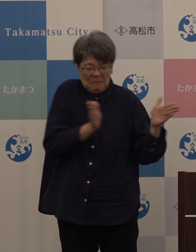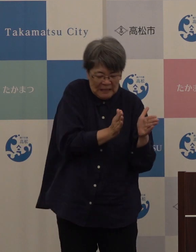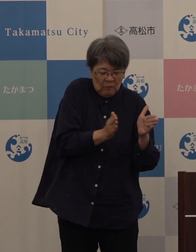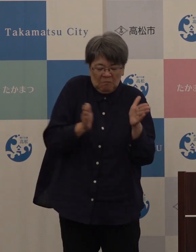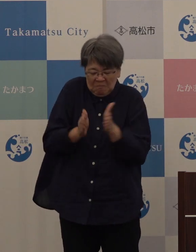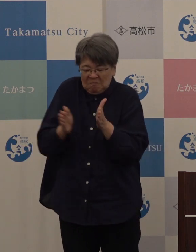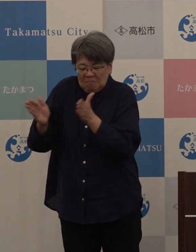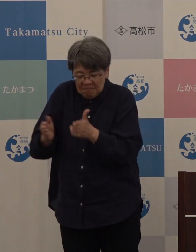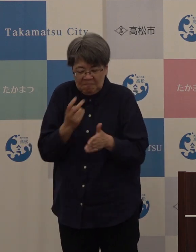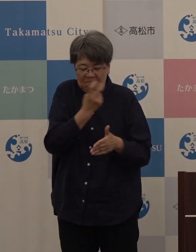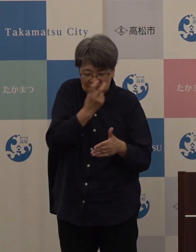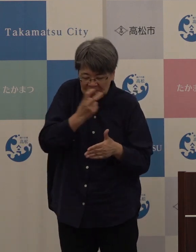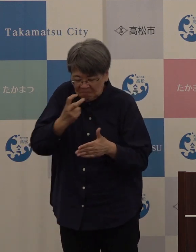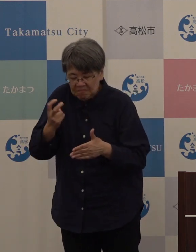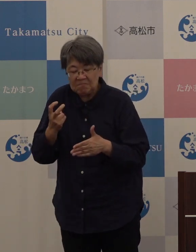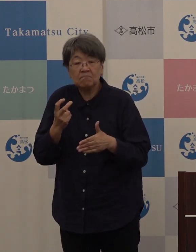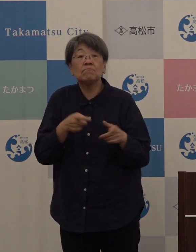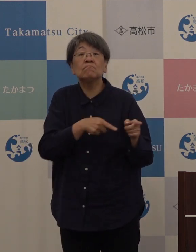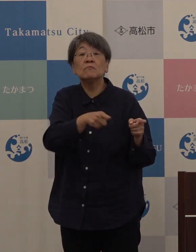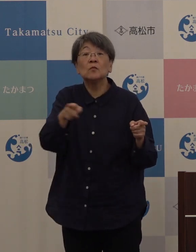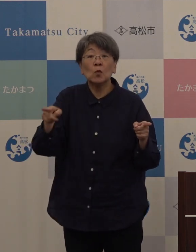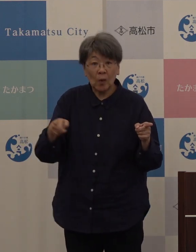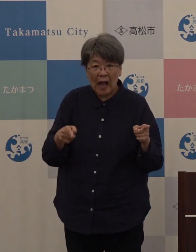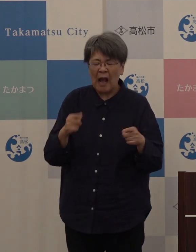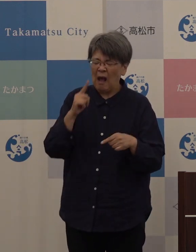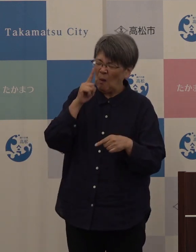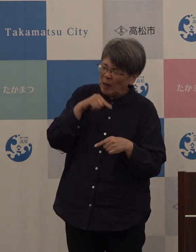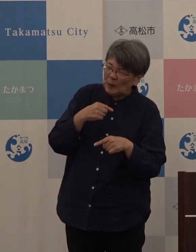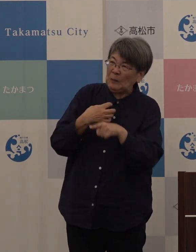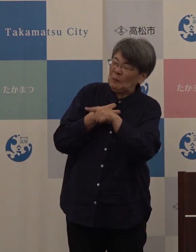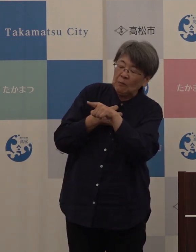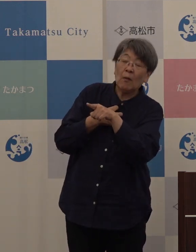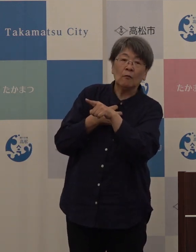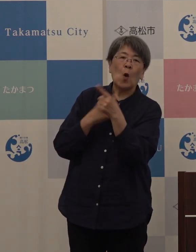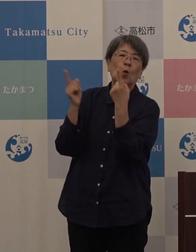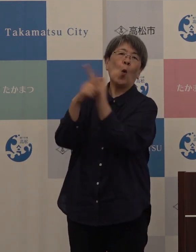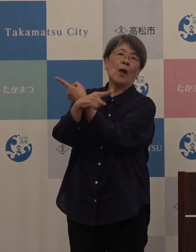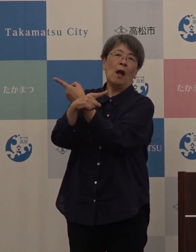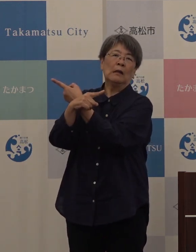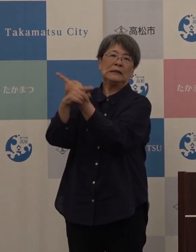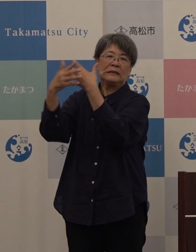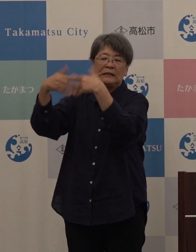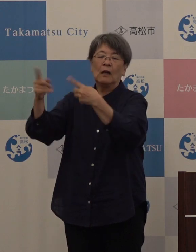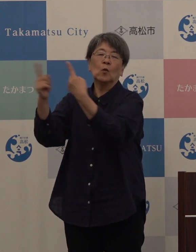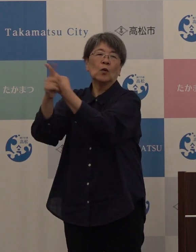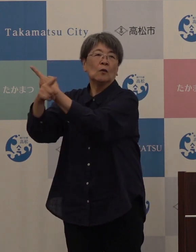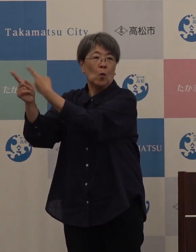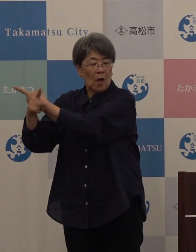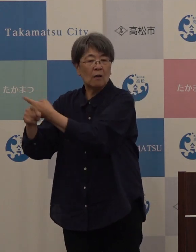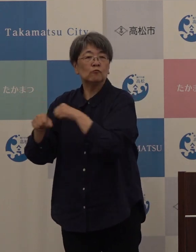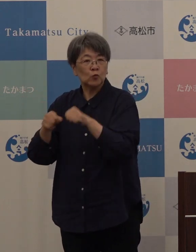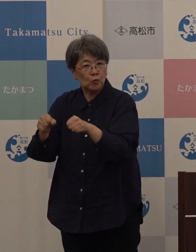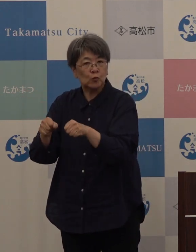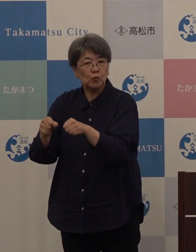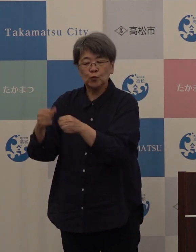問題のある機器の保安設備の交換を実施していくというふうに伺っていたところでございます。